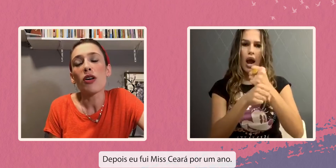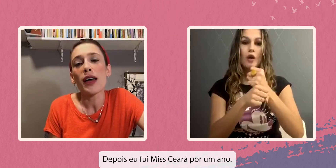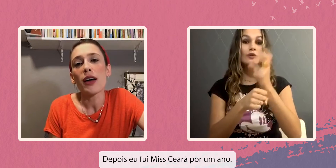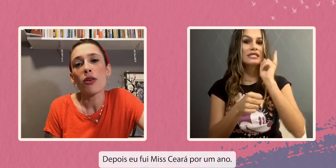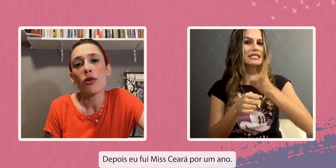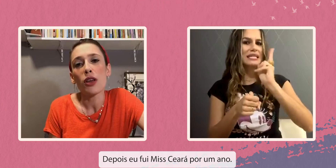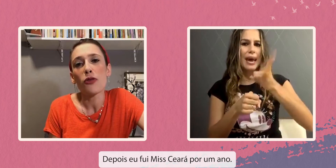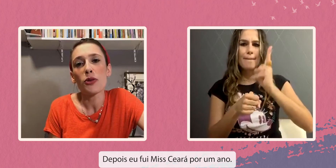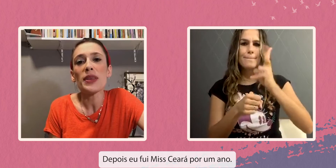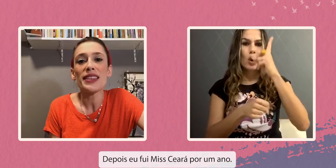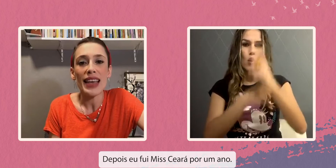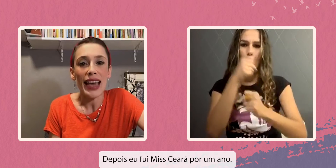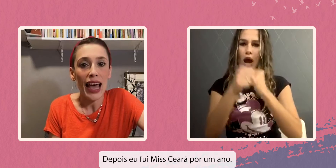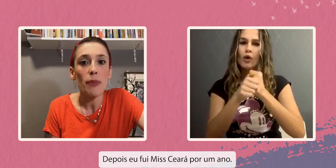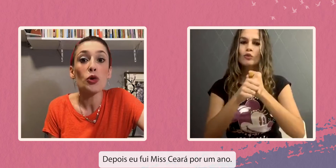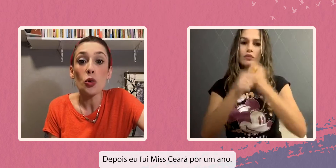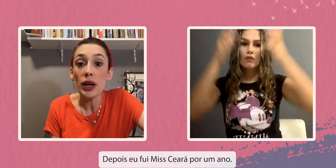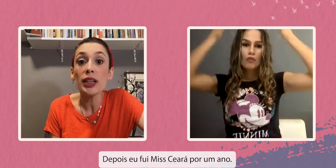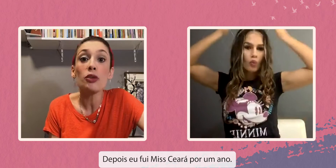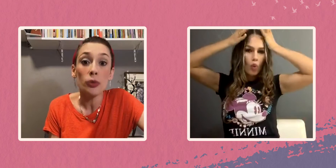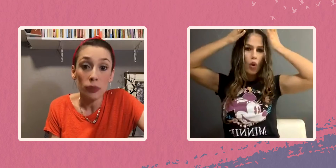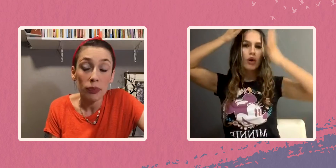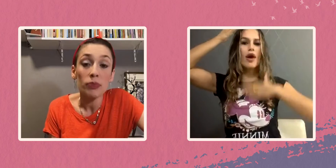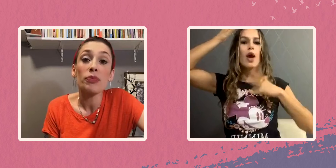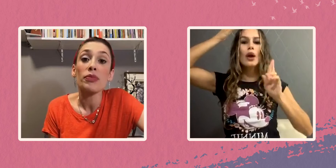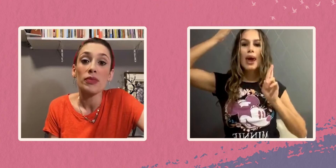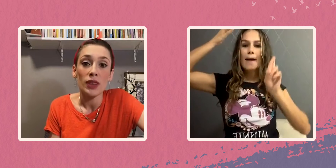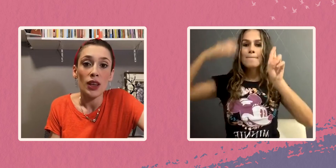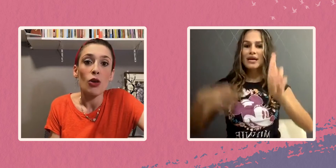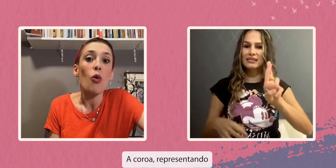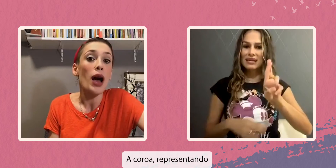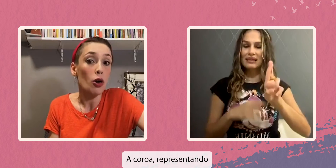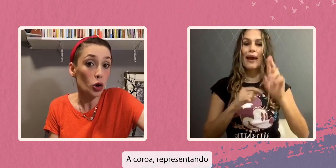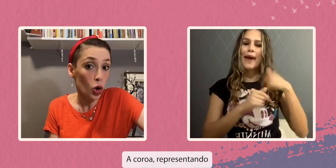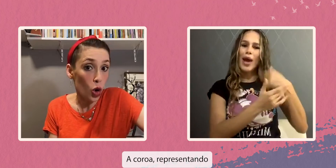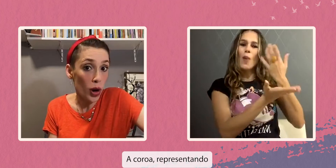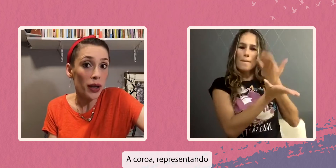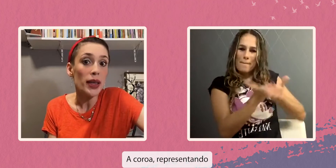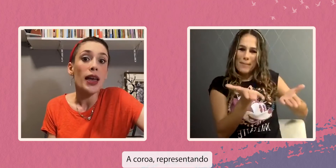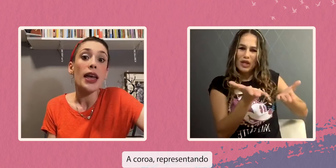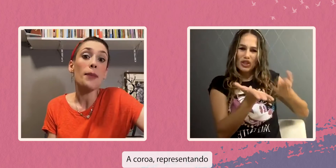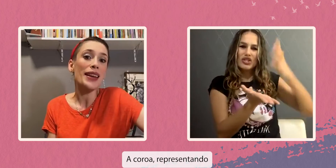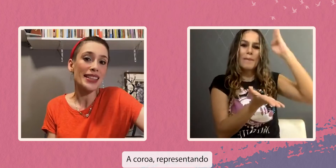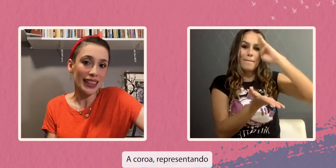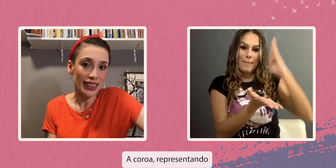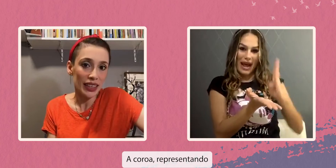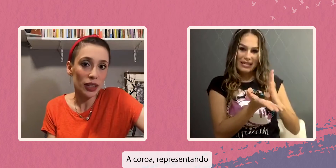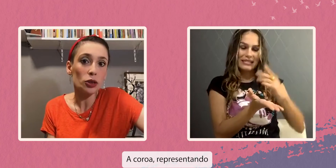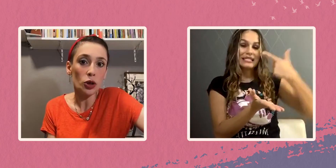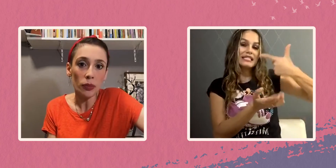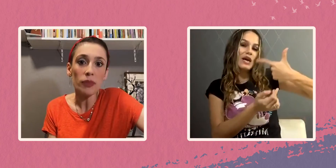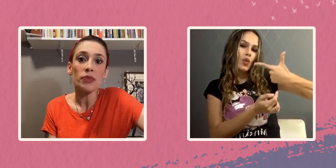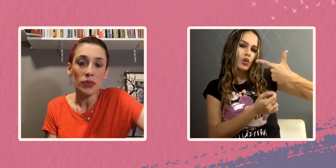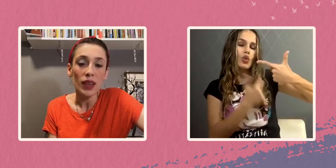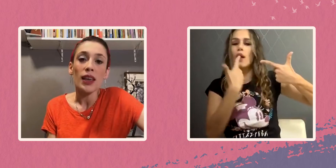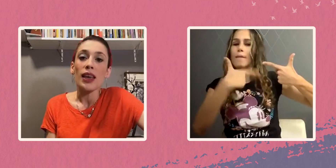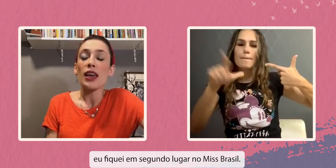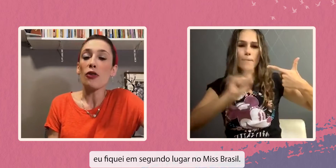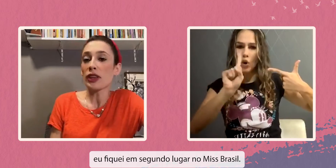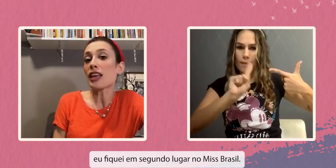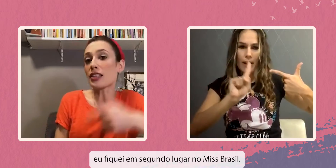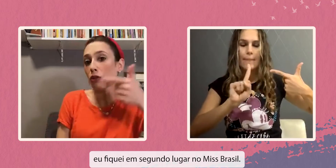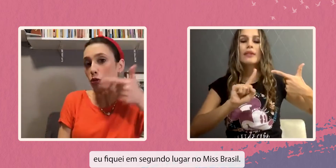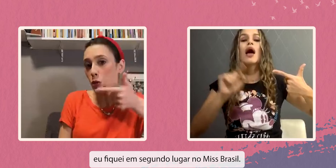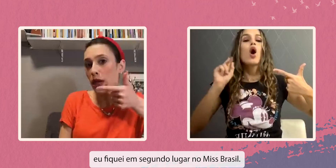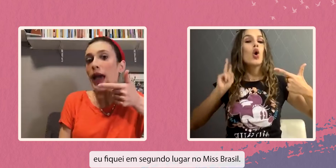Depois, quando eu fui Miss Ceará por um ano, uma coroa, representando.